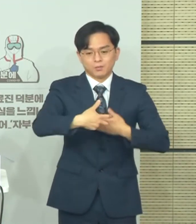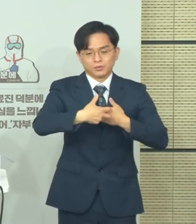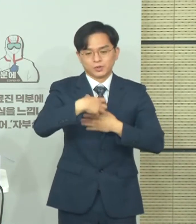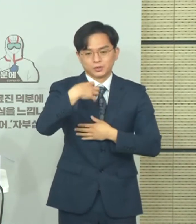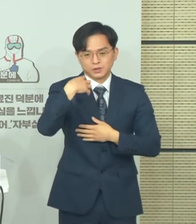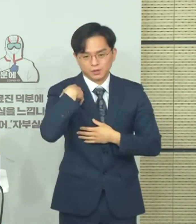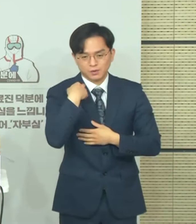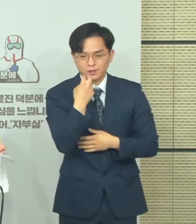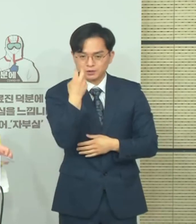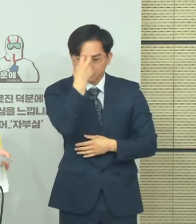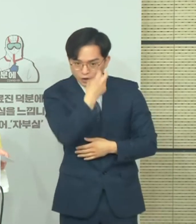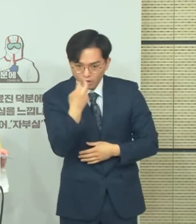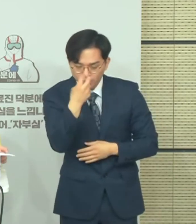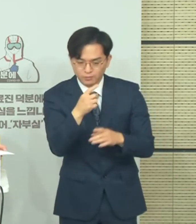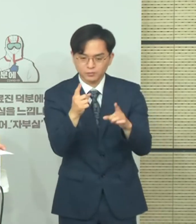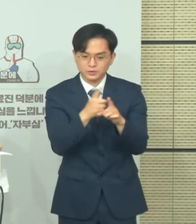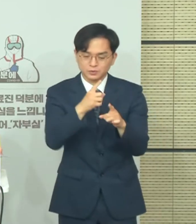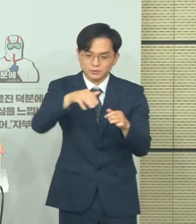점검할 예정입니다